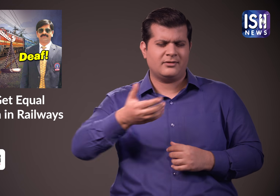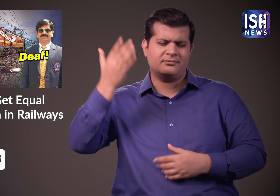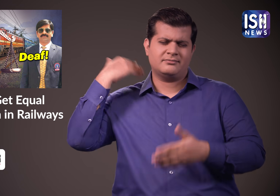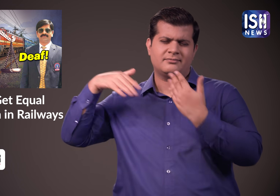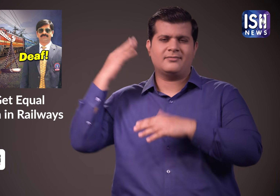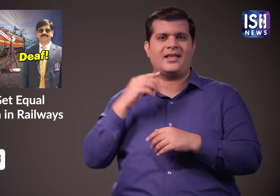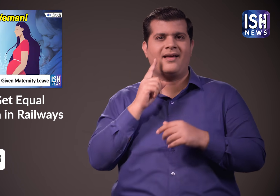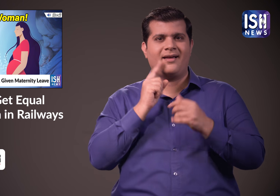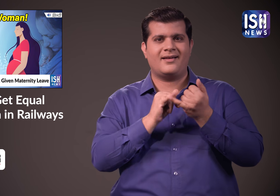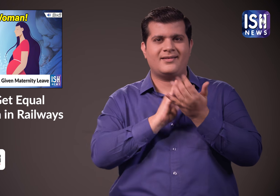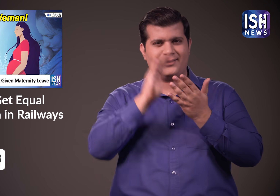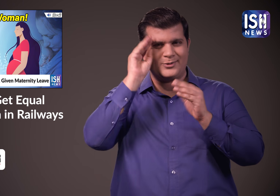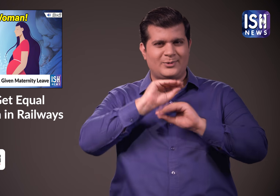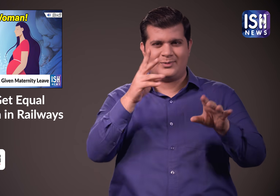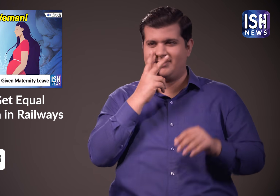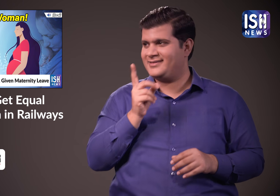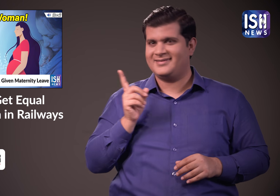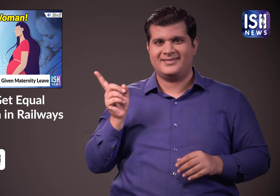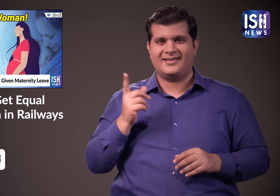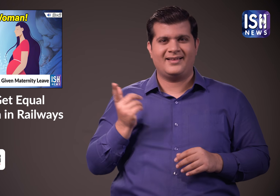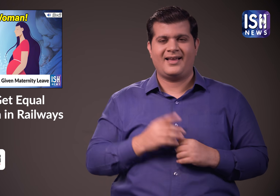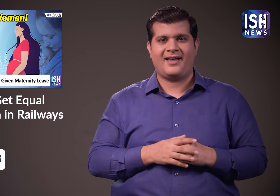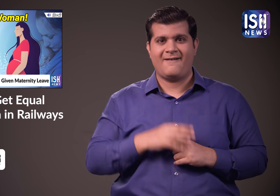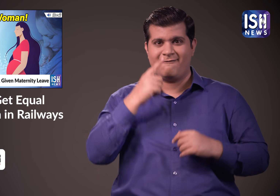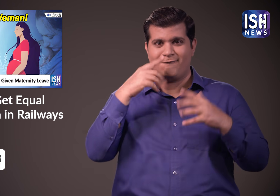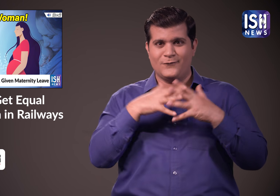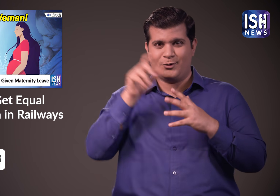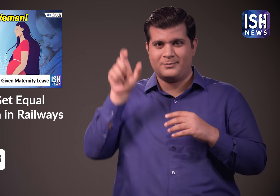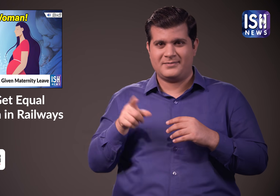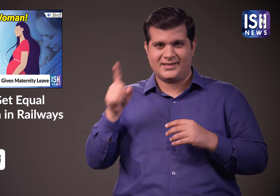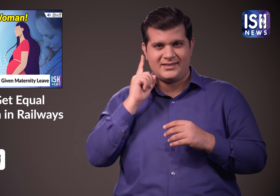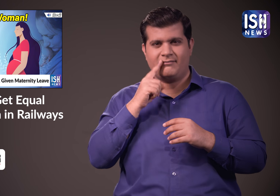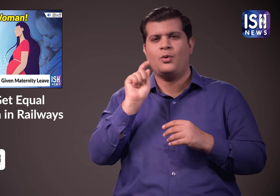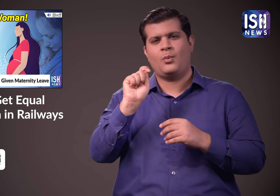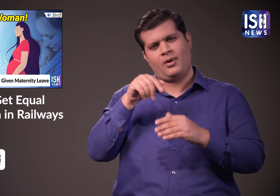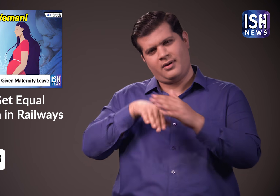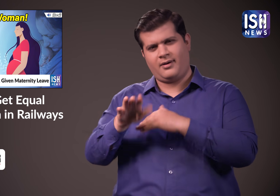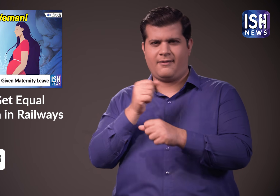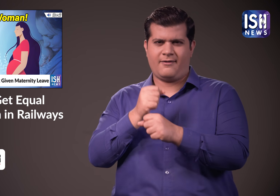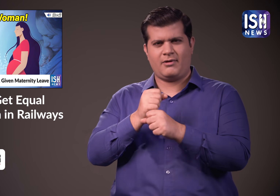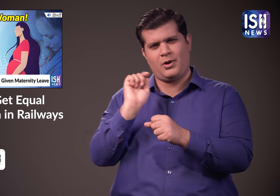याद है आयेसेच न्यूज ने सरकारी शेत्र में काम करने वाली एक डैफ महिला के बारे में ये खबर जारी की थी